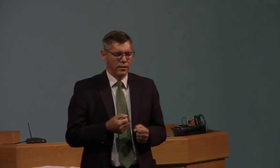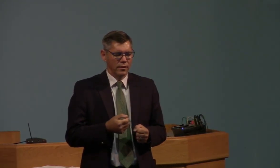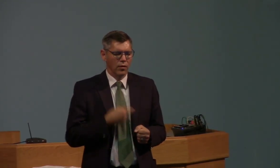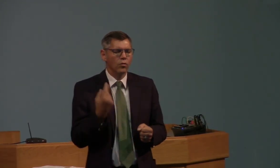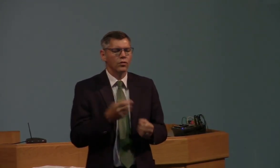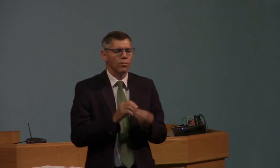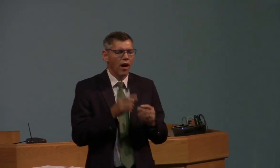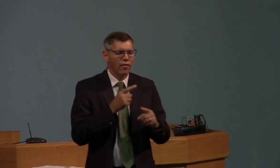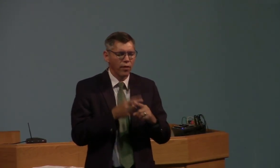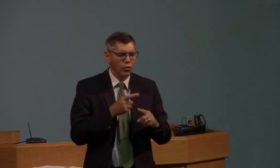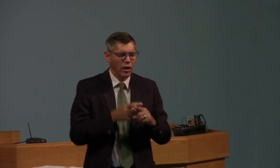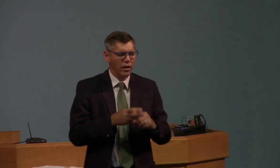ons maak foute.